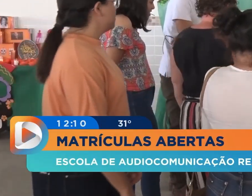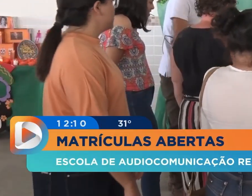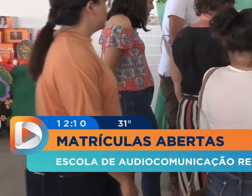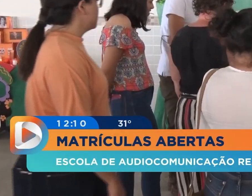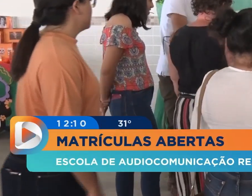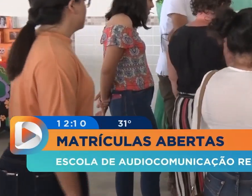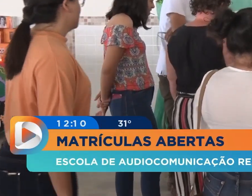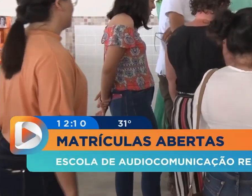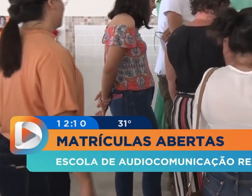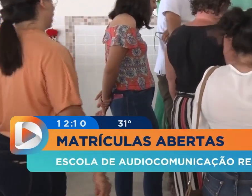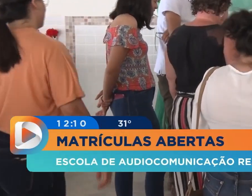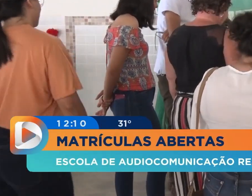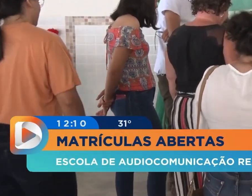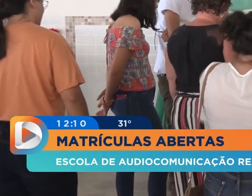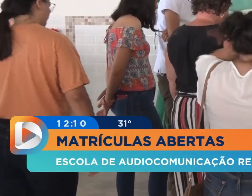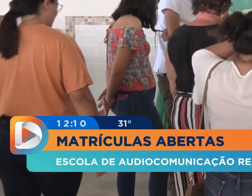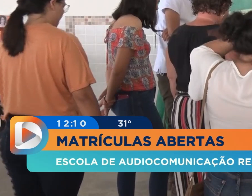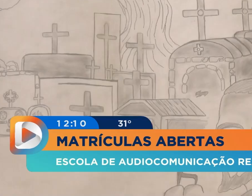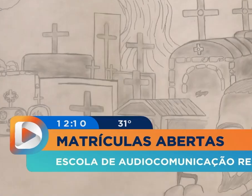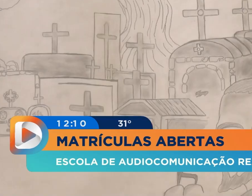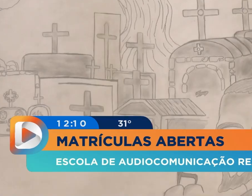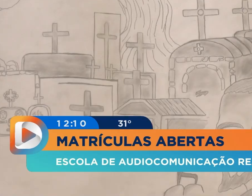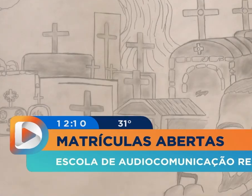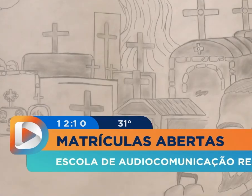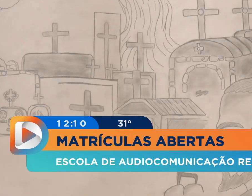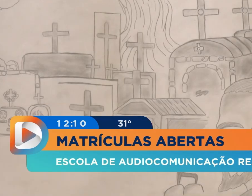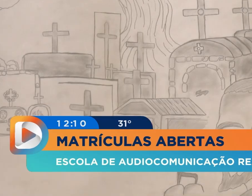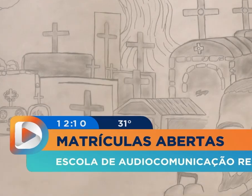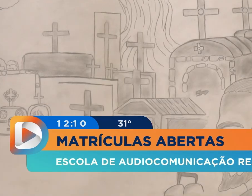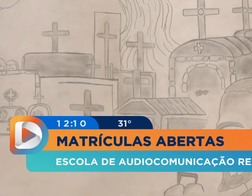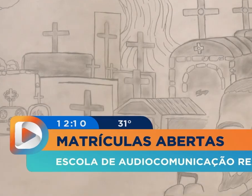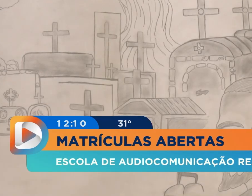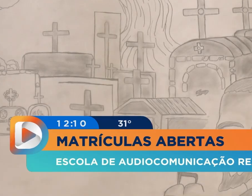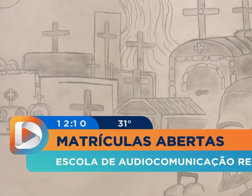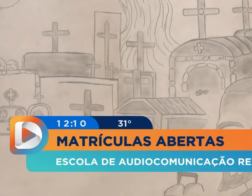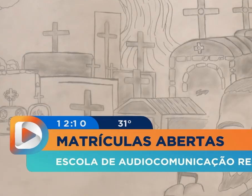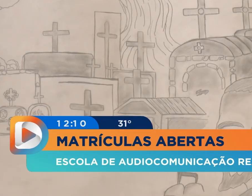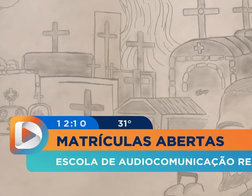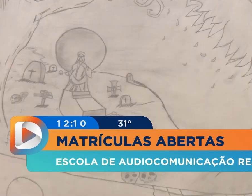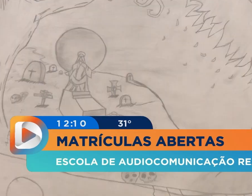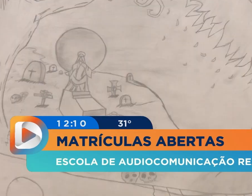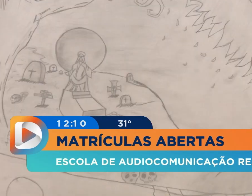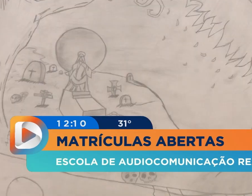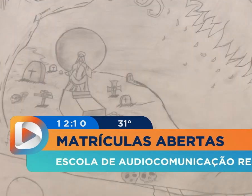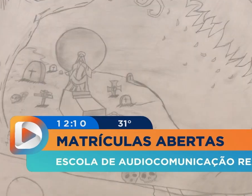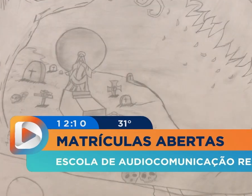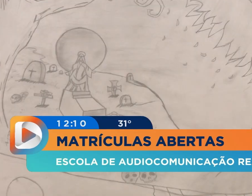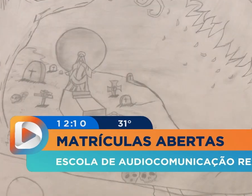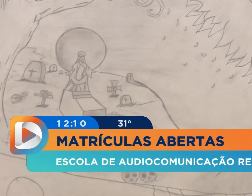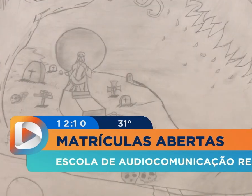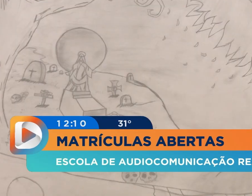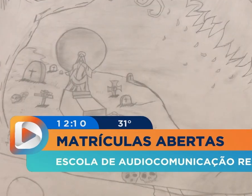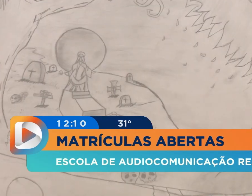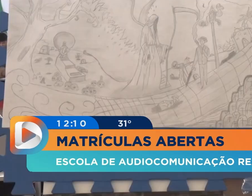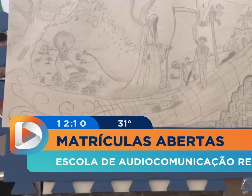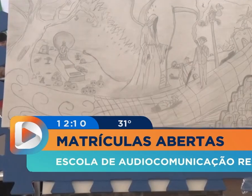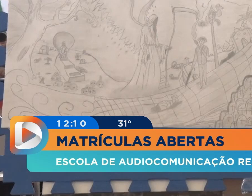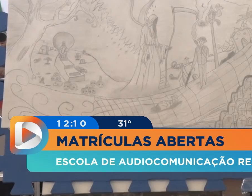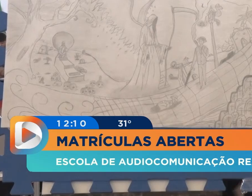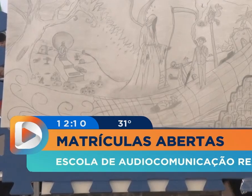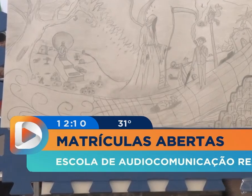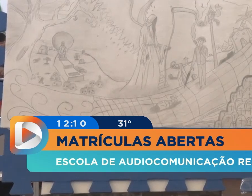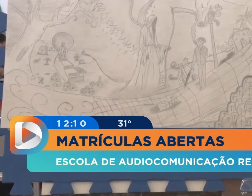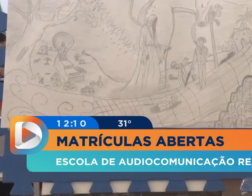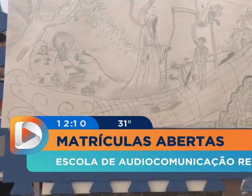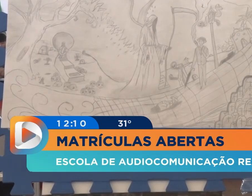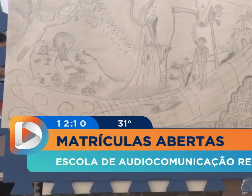família e dos professores. Hoje, um dos desenhos dele foi exposto para os visitantes do primeiro Surdofest,